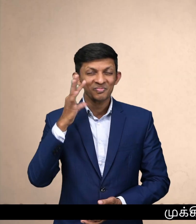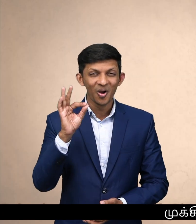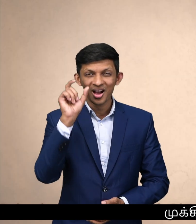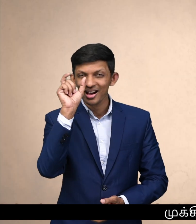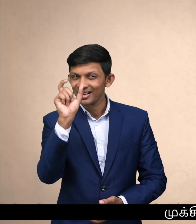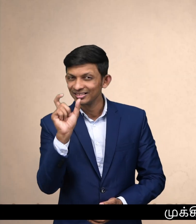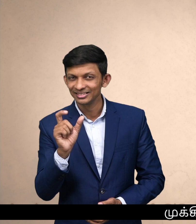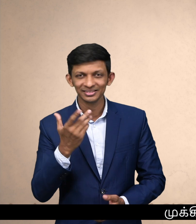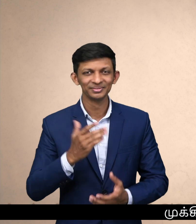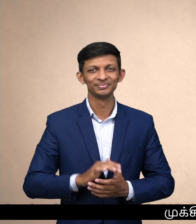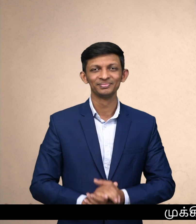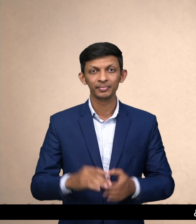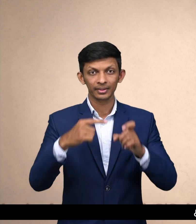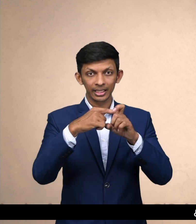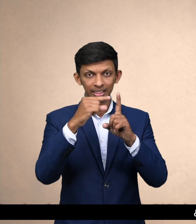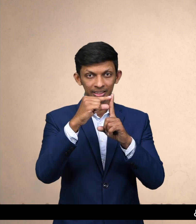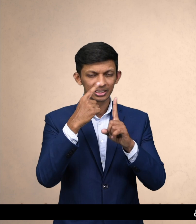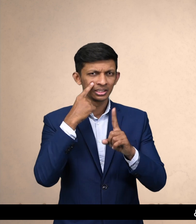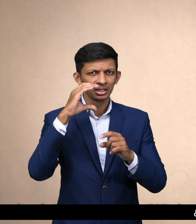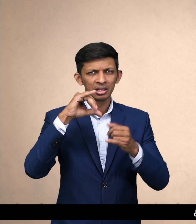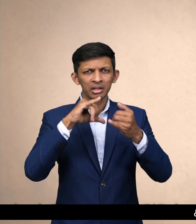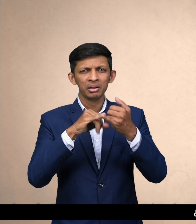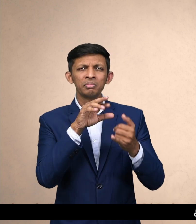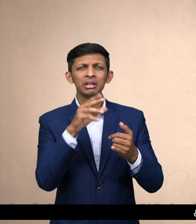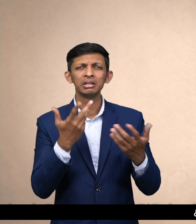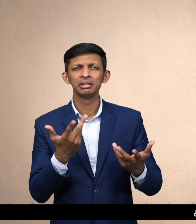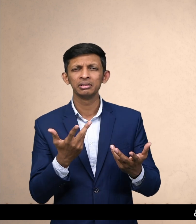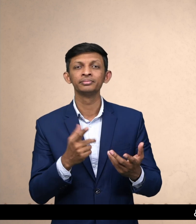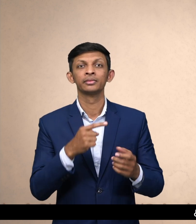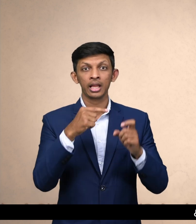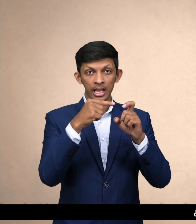முக்கிய வார்த்தைகள். காவியங்கள்.